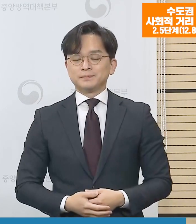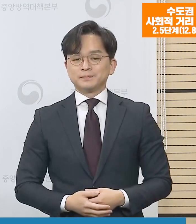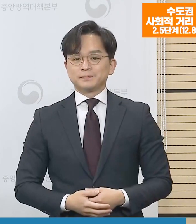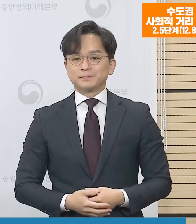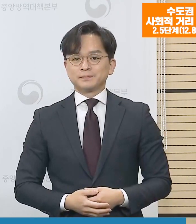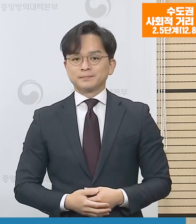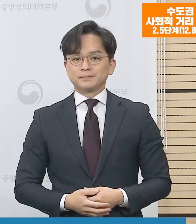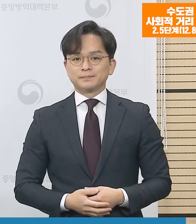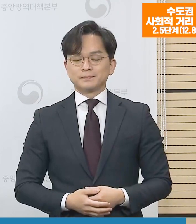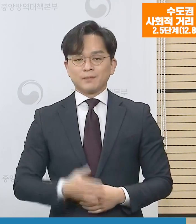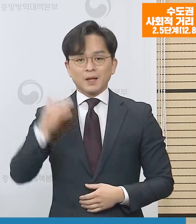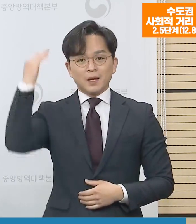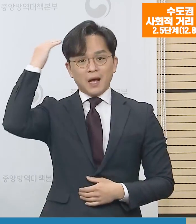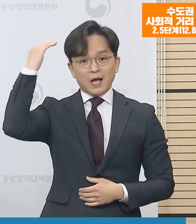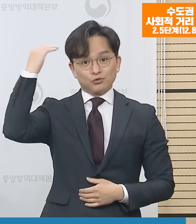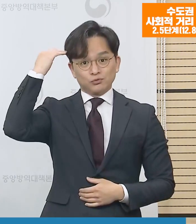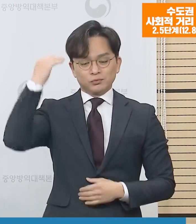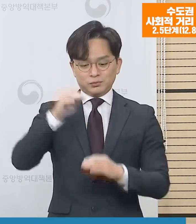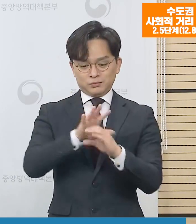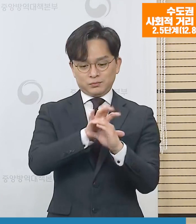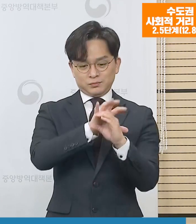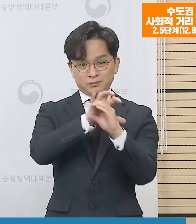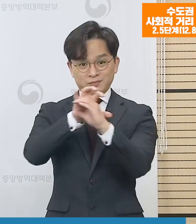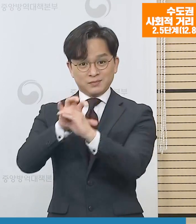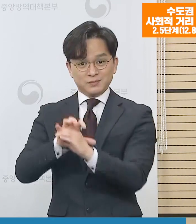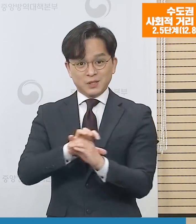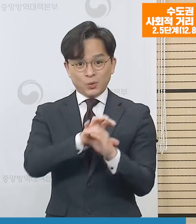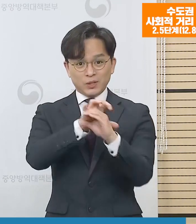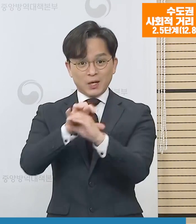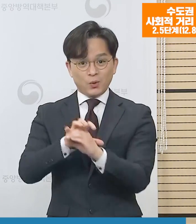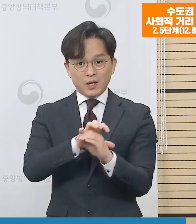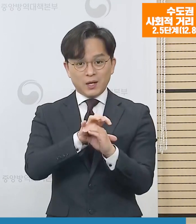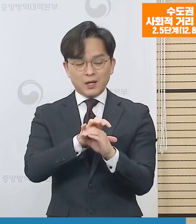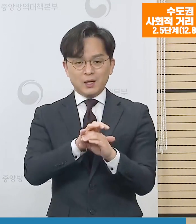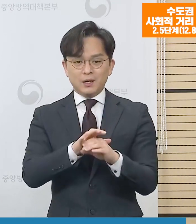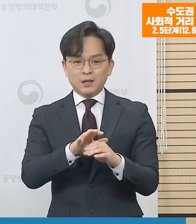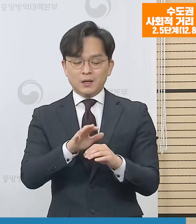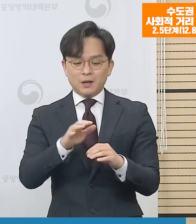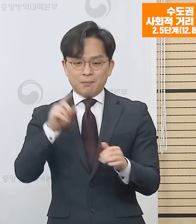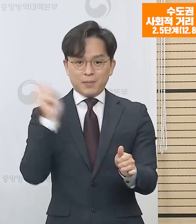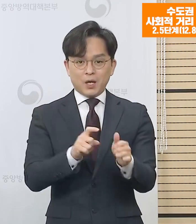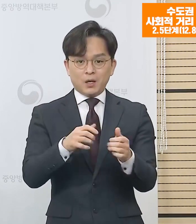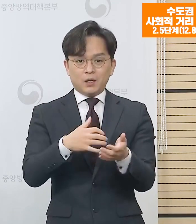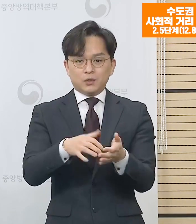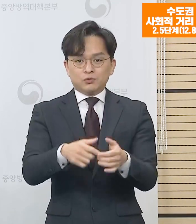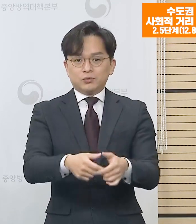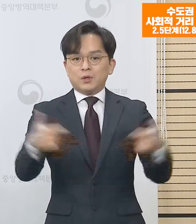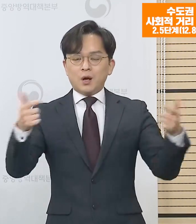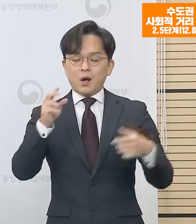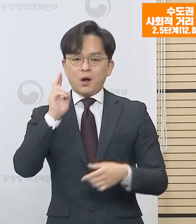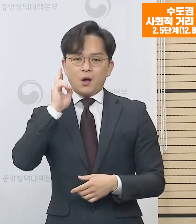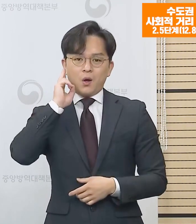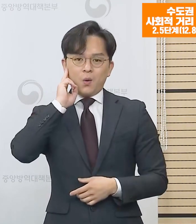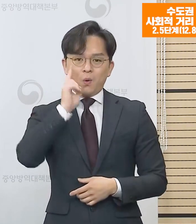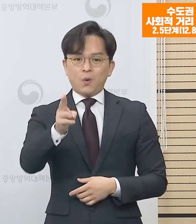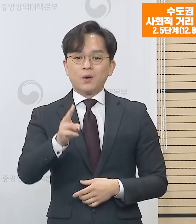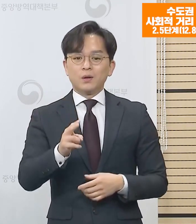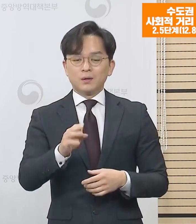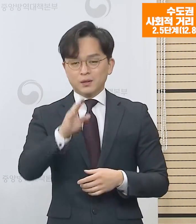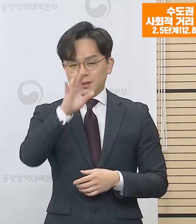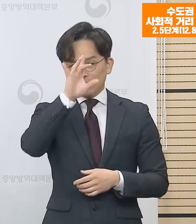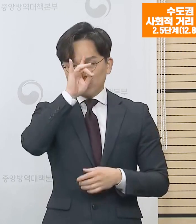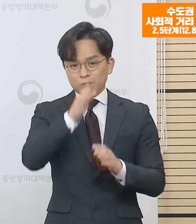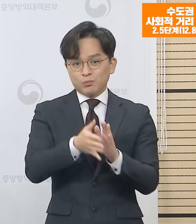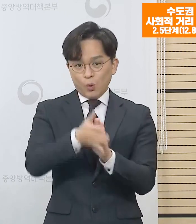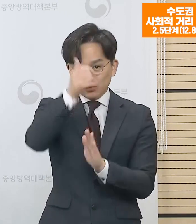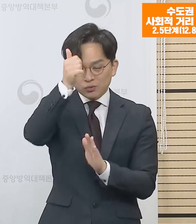국내 코로나19 발생은 본격적인 대유행 단계에 진입한 매우 엄중한 상황입니다. 방역당국과 국민 모두가 힘을